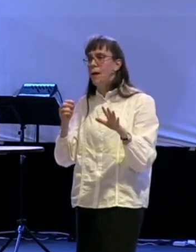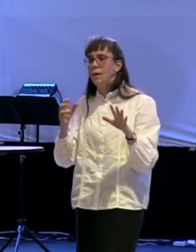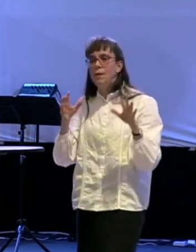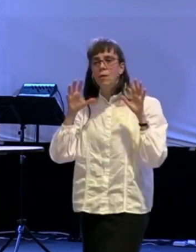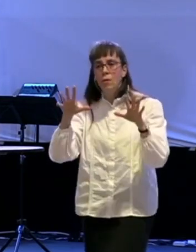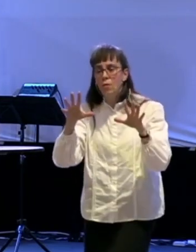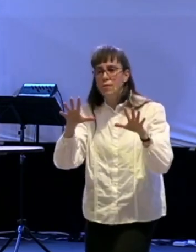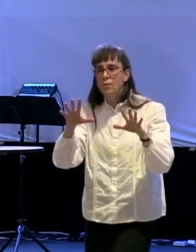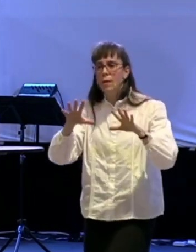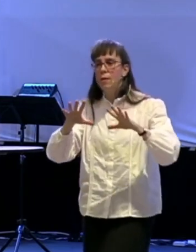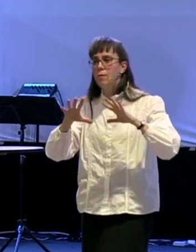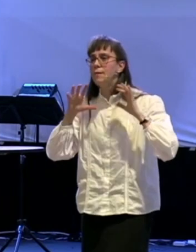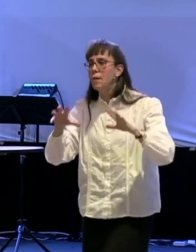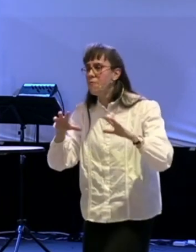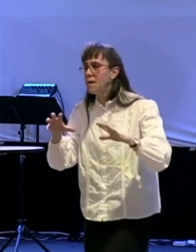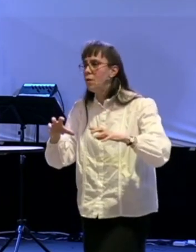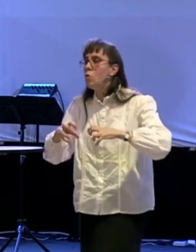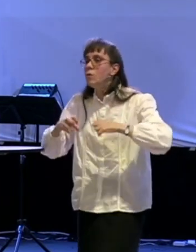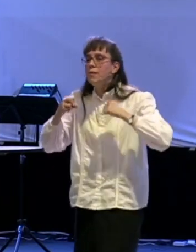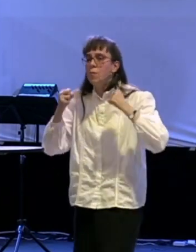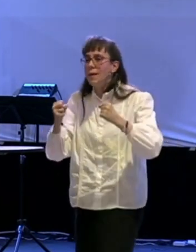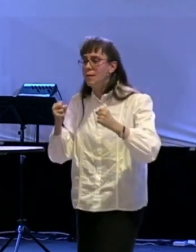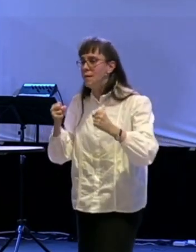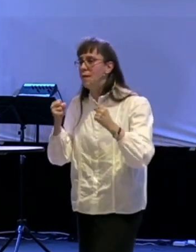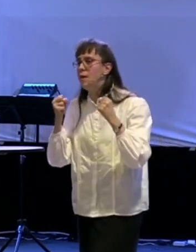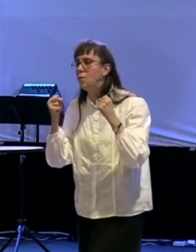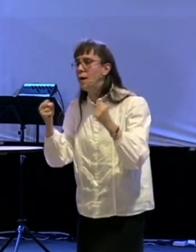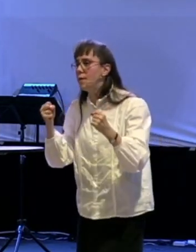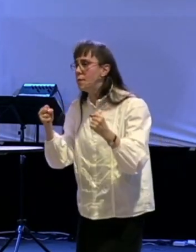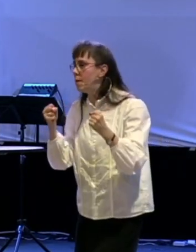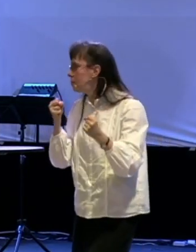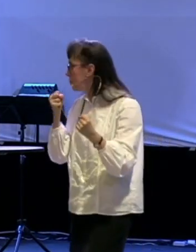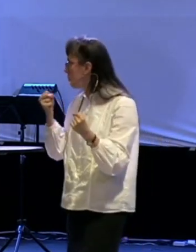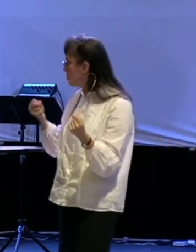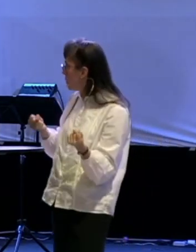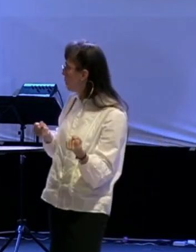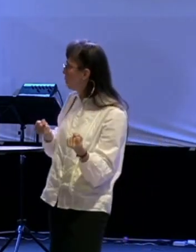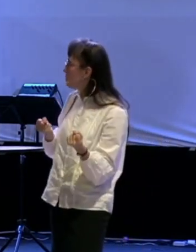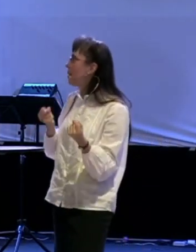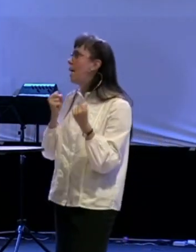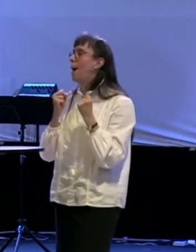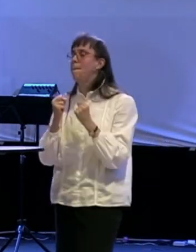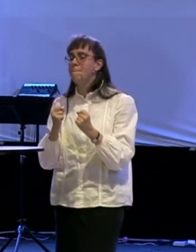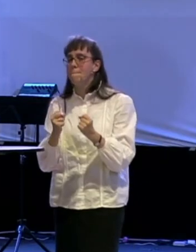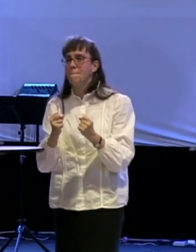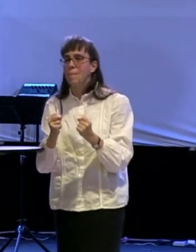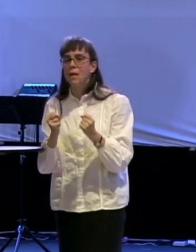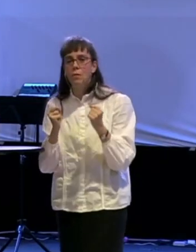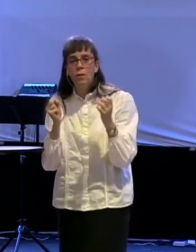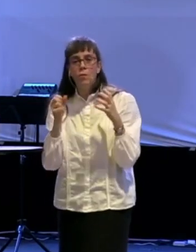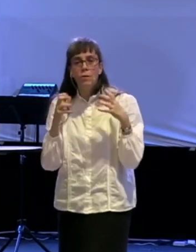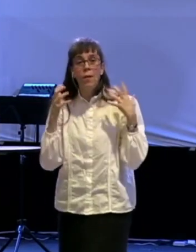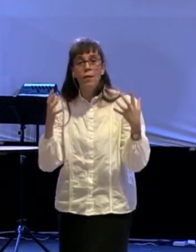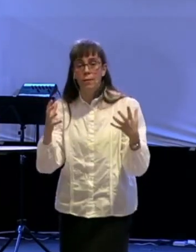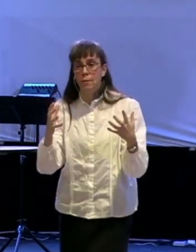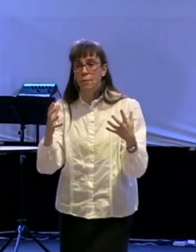humanité. And even on the cross, when the Son of Man, in all his humanity, he cried sabachthani. A cru qu'il était abandonné. He